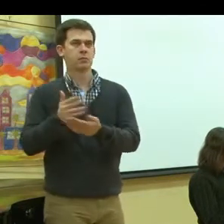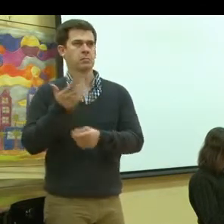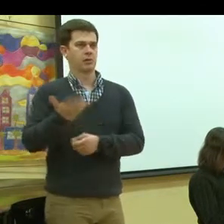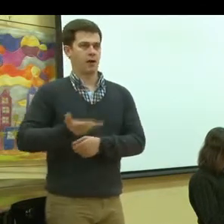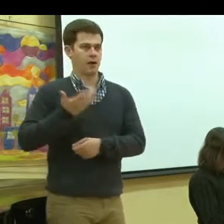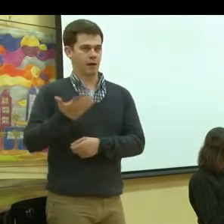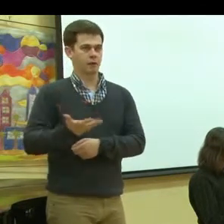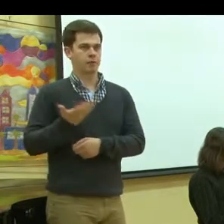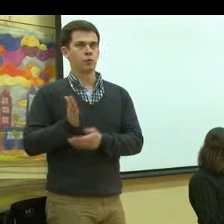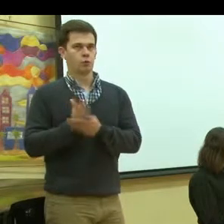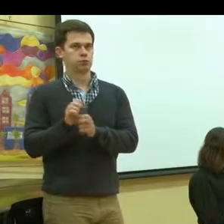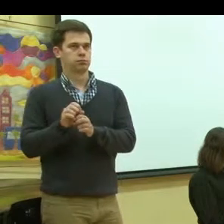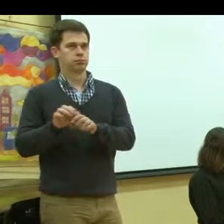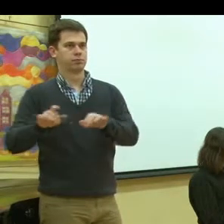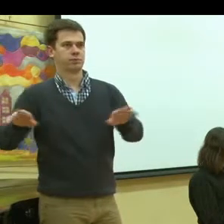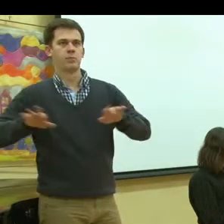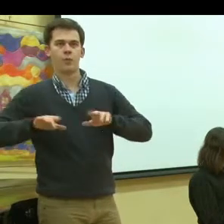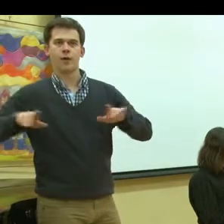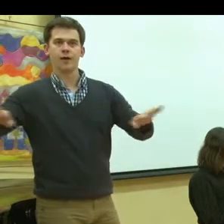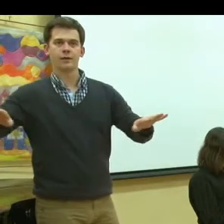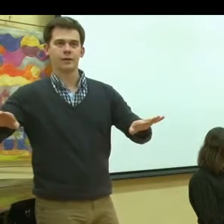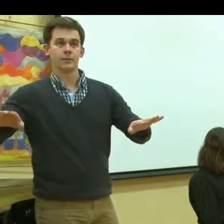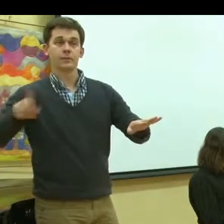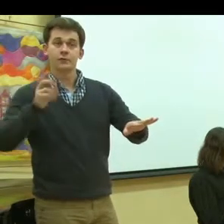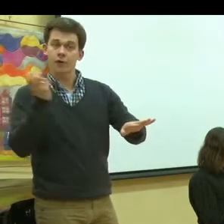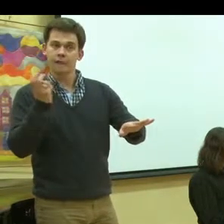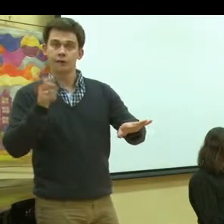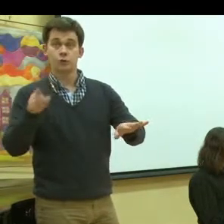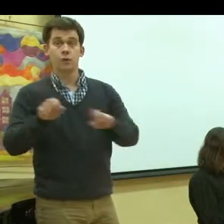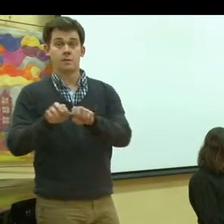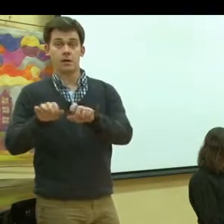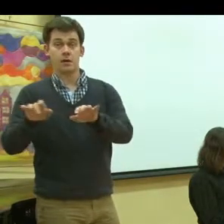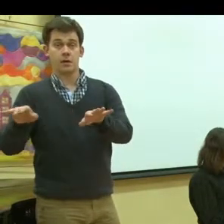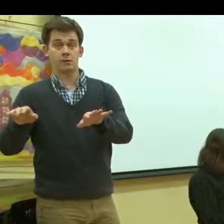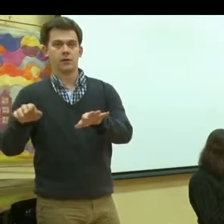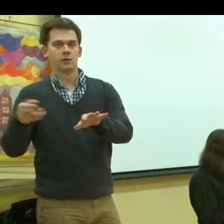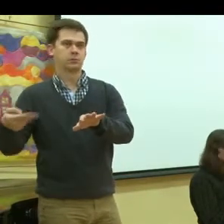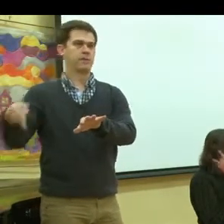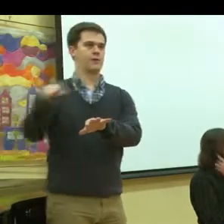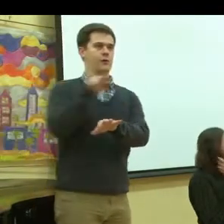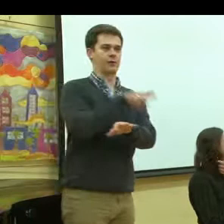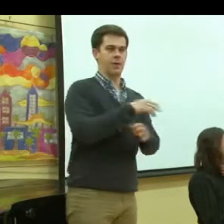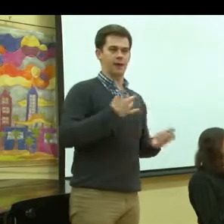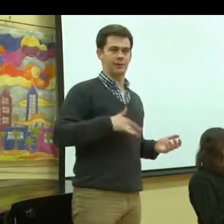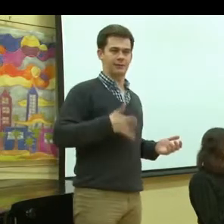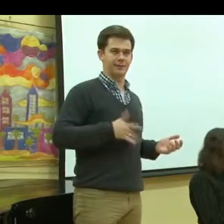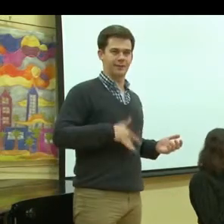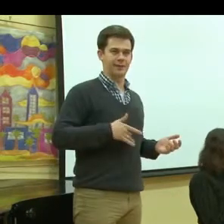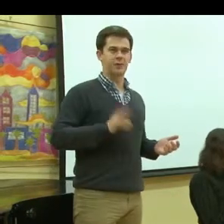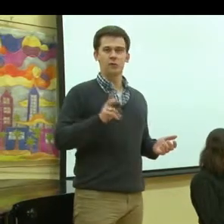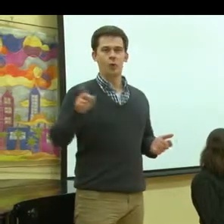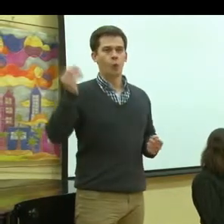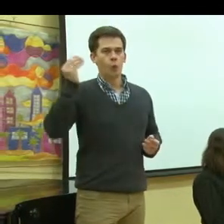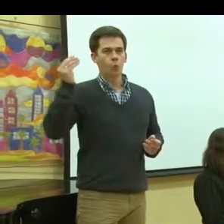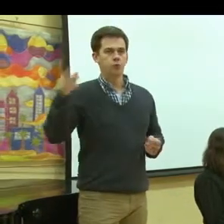staje się też bardzo popularne w Europie i co ciekawe, wraca do Argentyny z powrotem. Y ahí se lo empieza a ver con otros